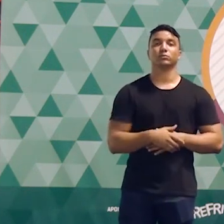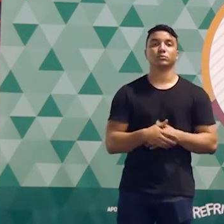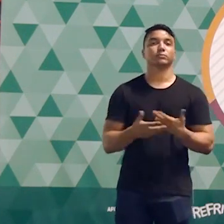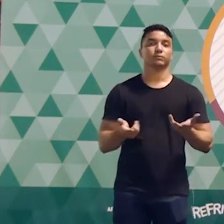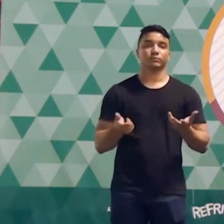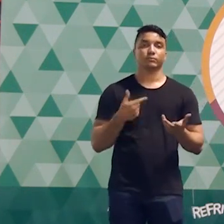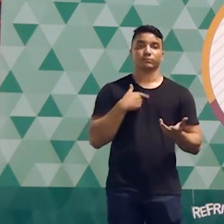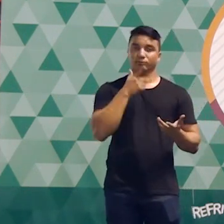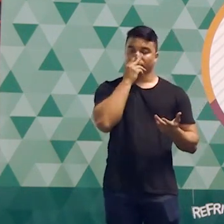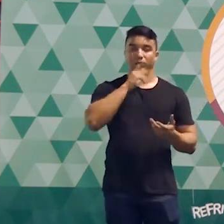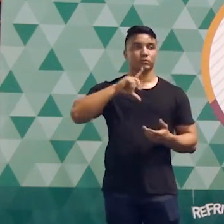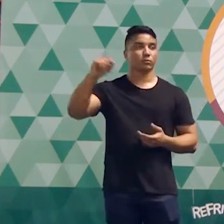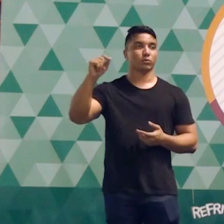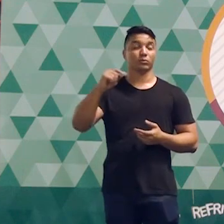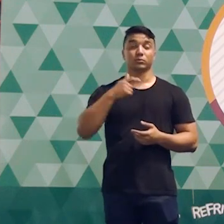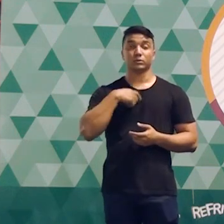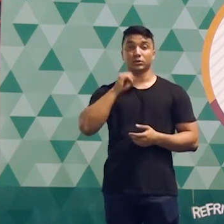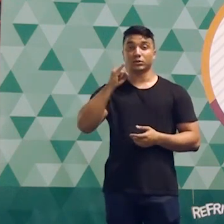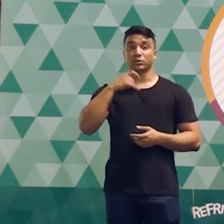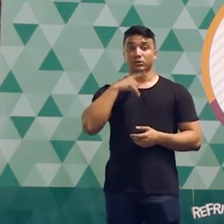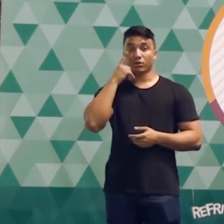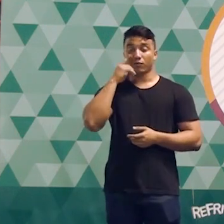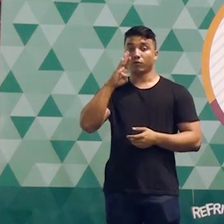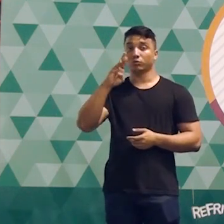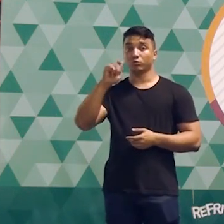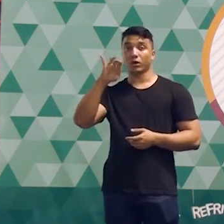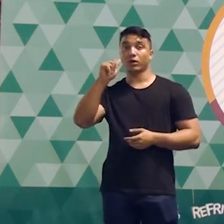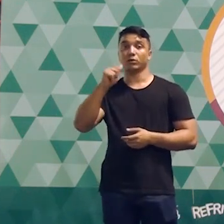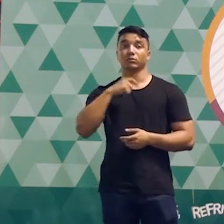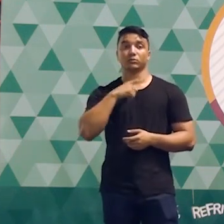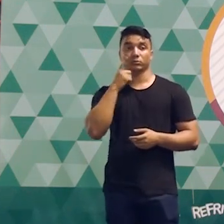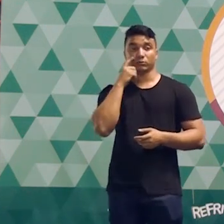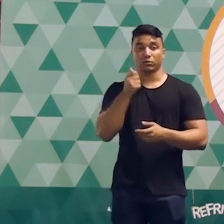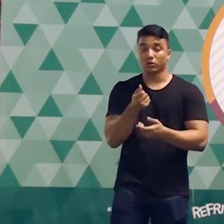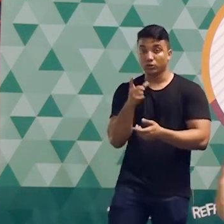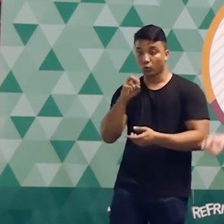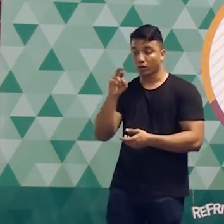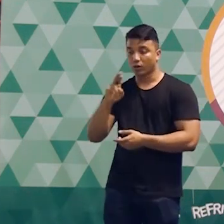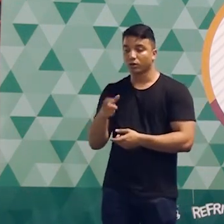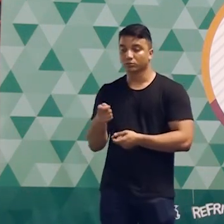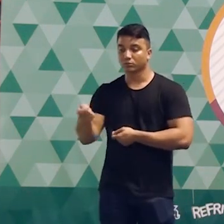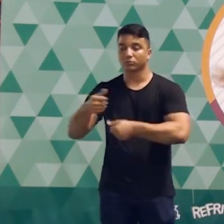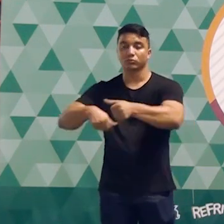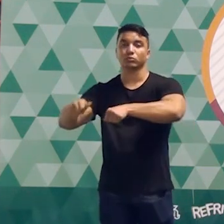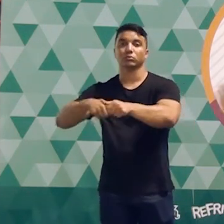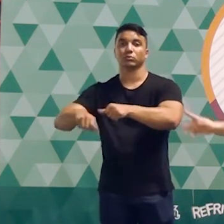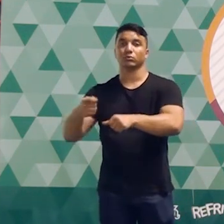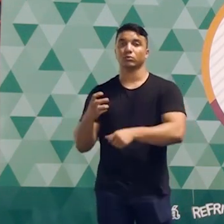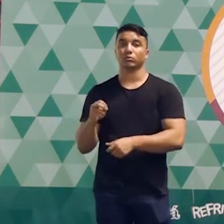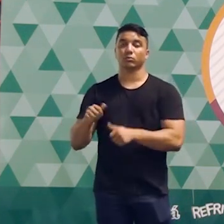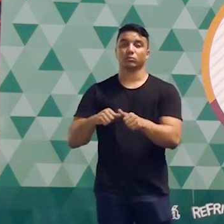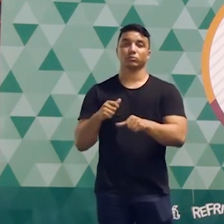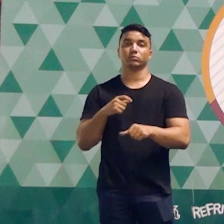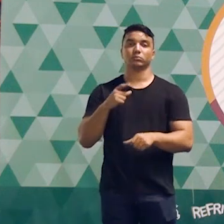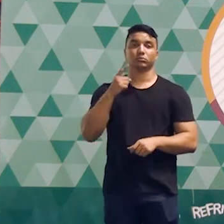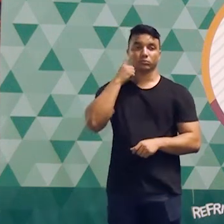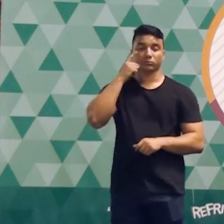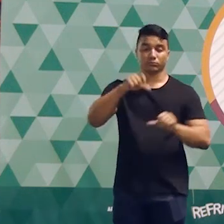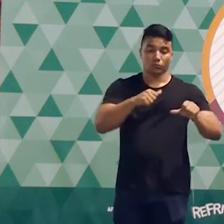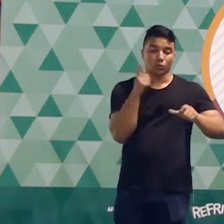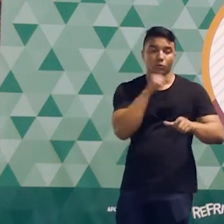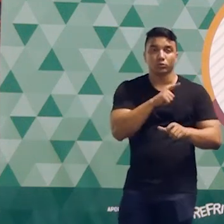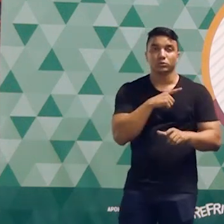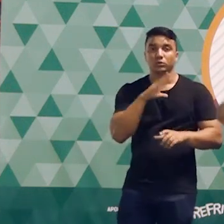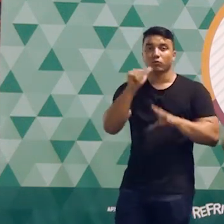tua latinha de Coca-Cola. Agora, se fosse a bodega do Sr. Ernilton ali, você chegava com os 50, Sr. Ernilton, eu não tenho troco não, mas eu vou